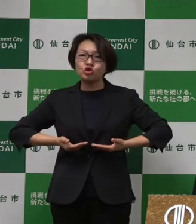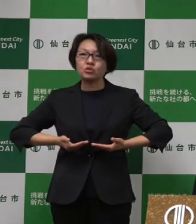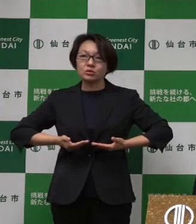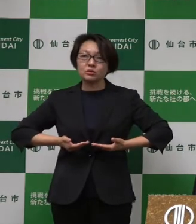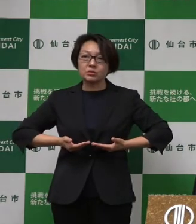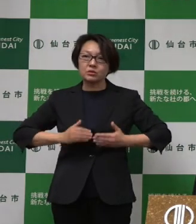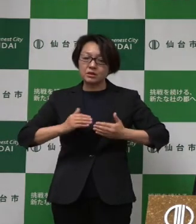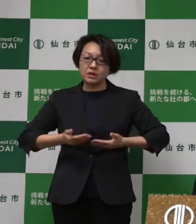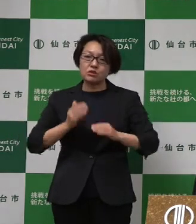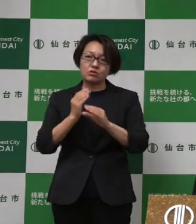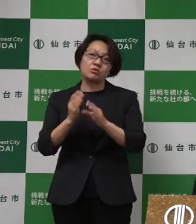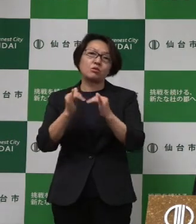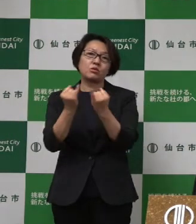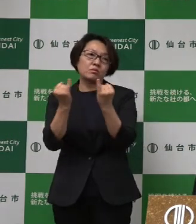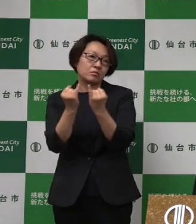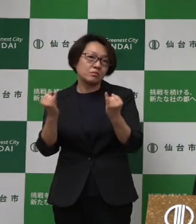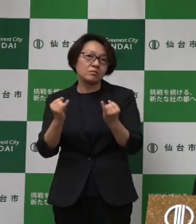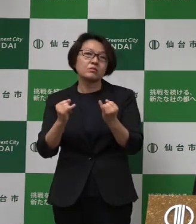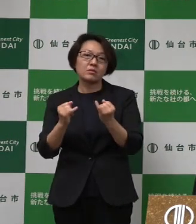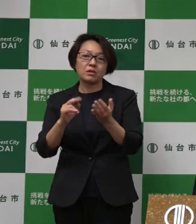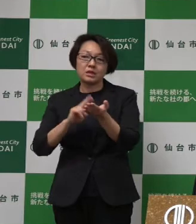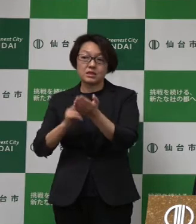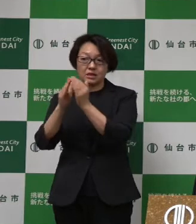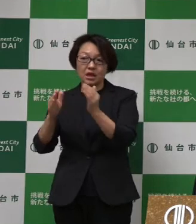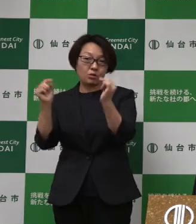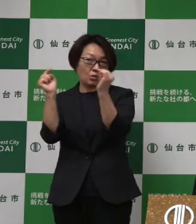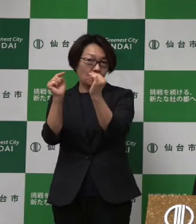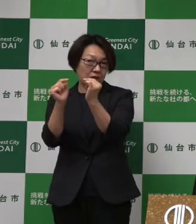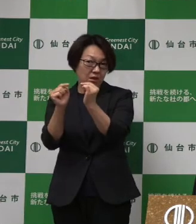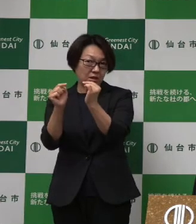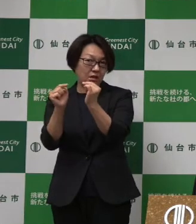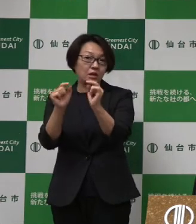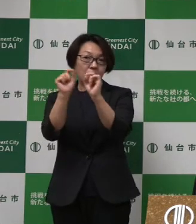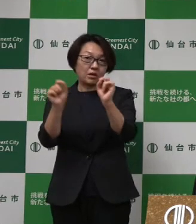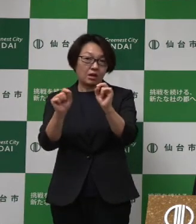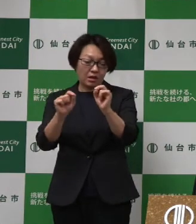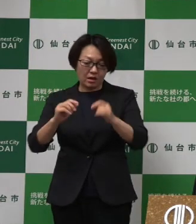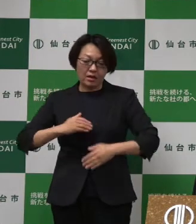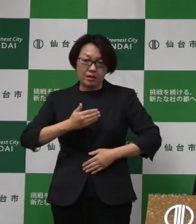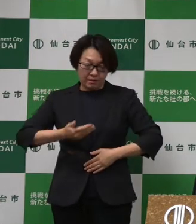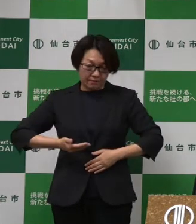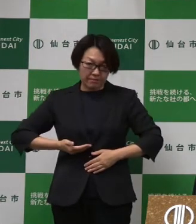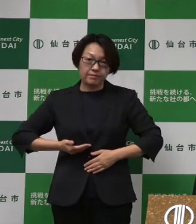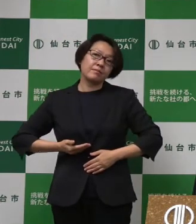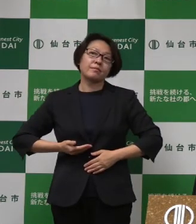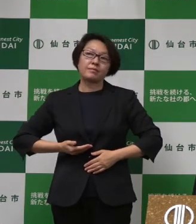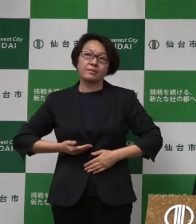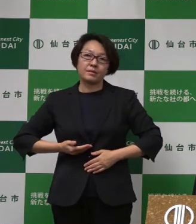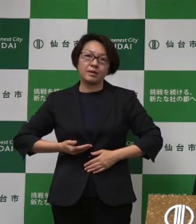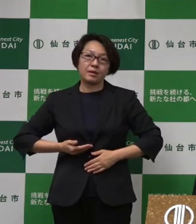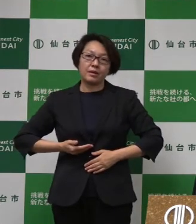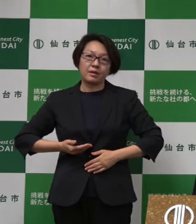つきましても医師会ともいろいろ協議を進めさせていただきました。お腹が大きい女性の皆様方